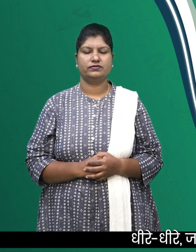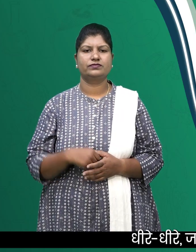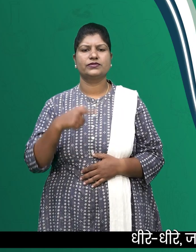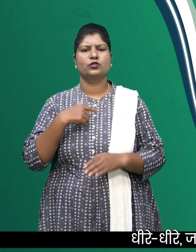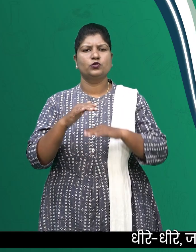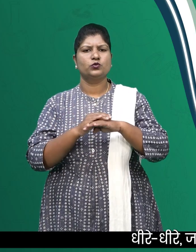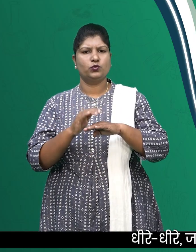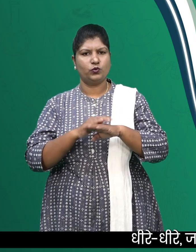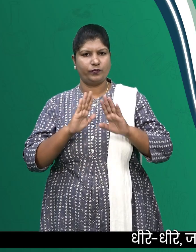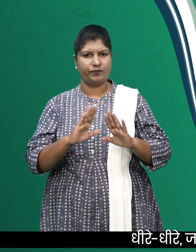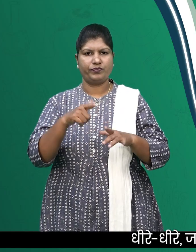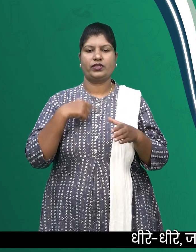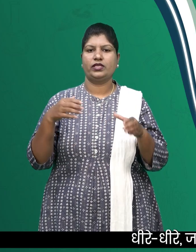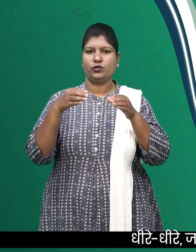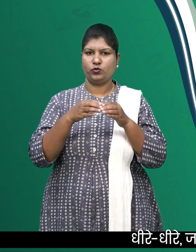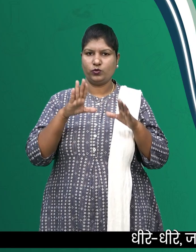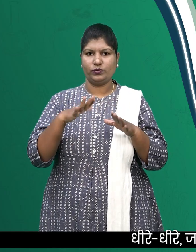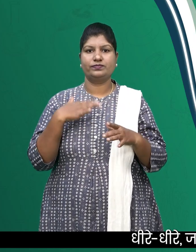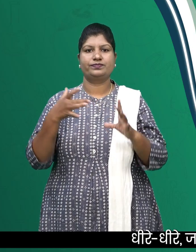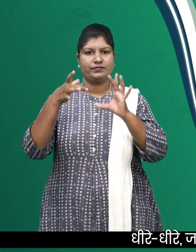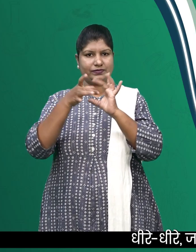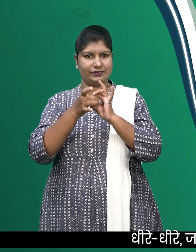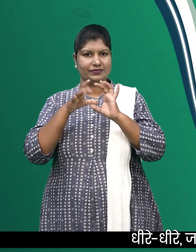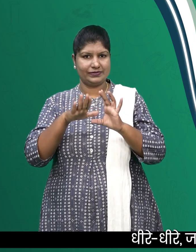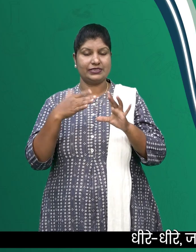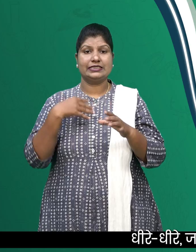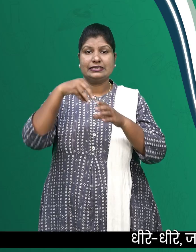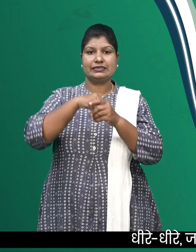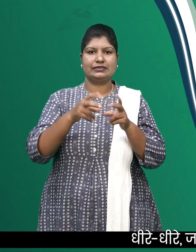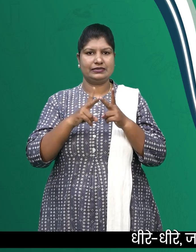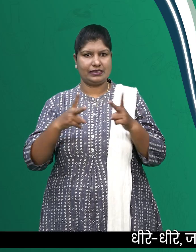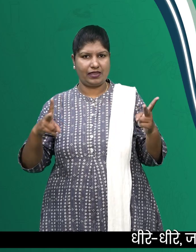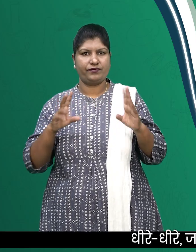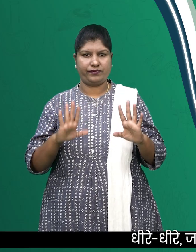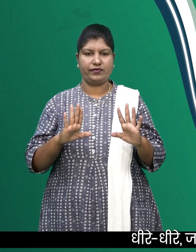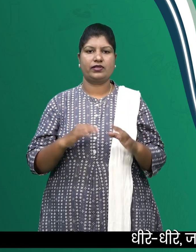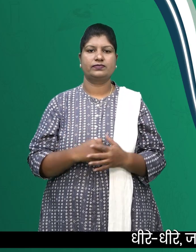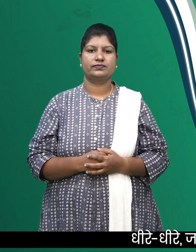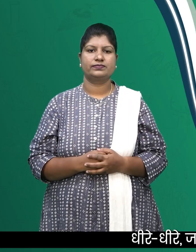धीरे धीरे जटिल कार्बनिक यौगिकों के समूह